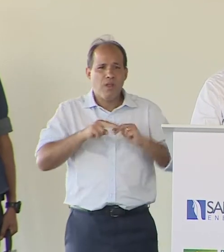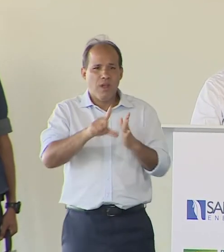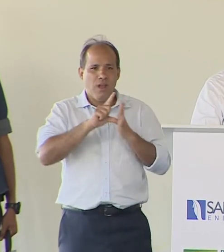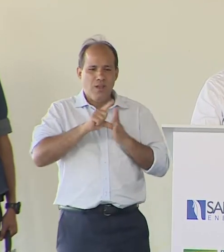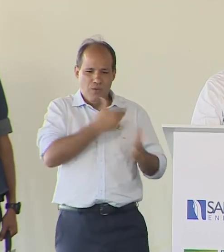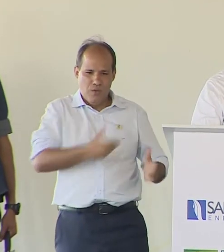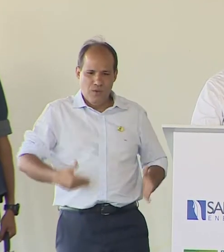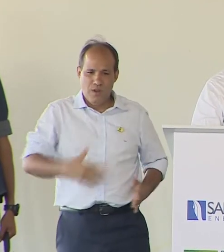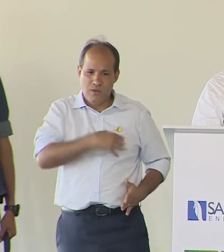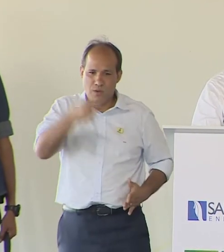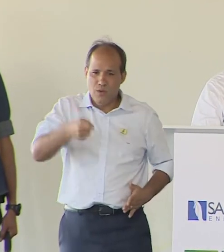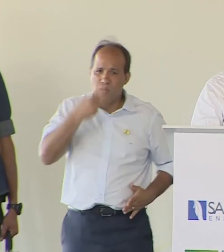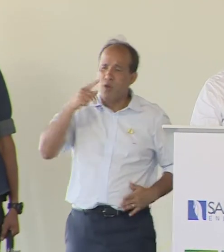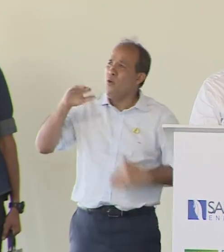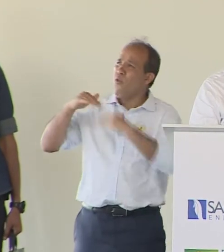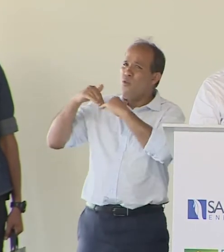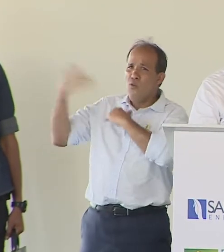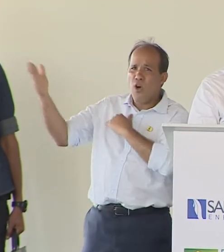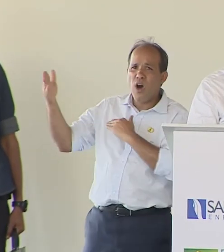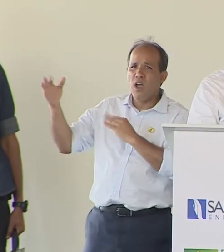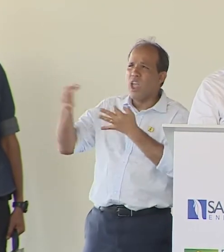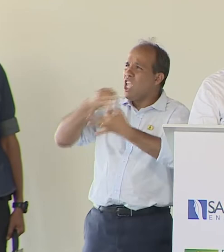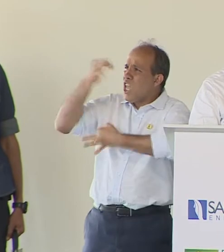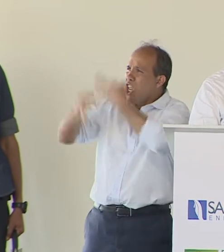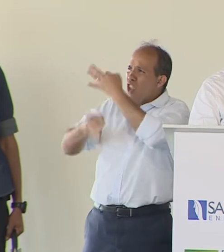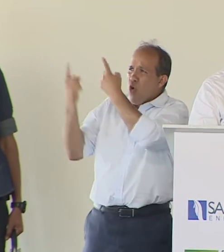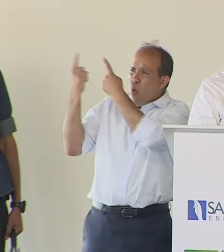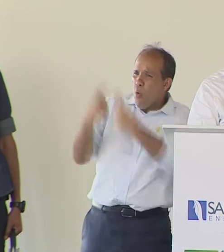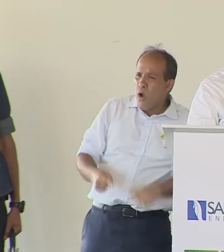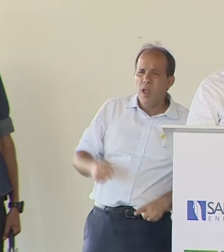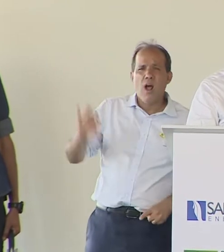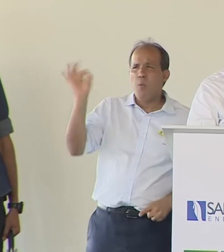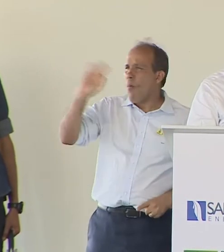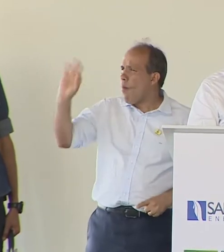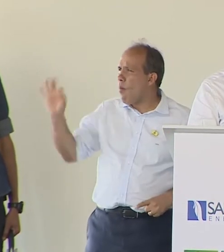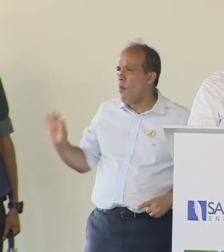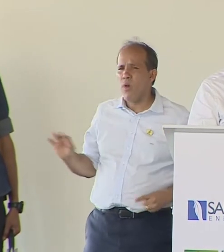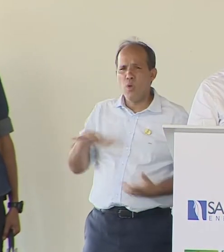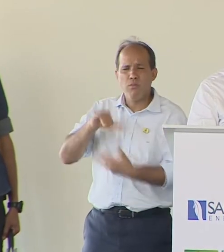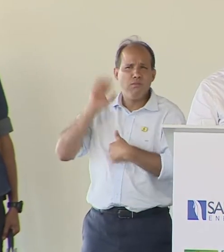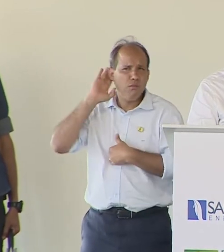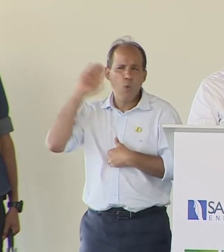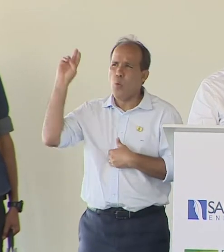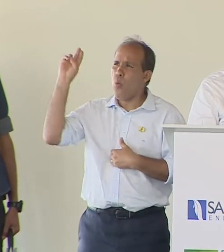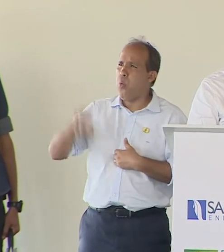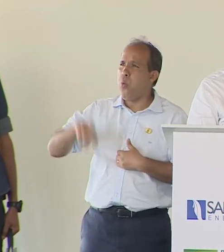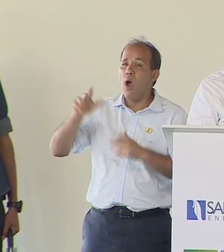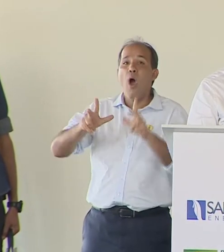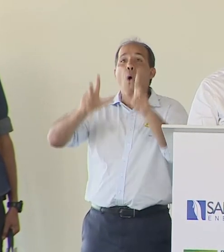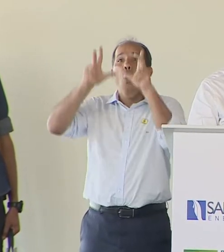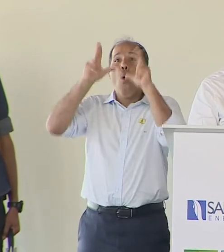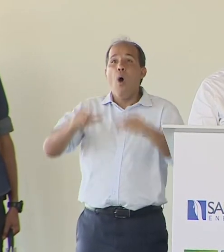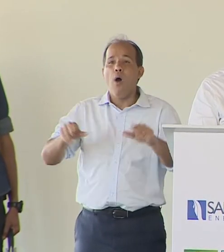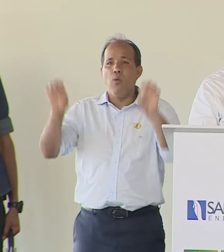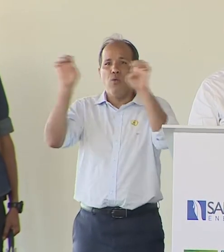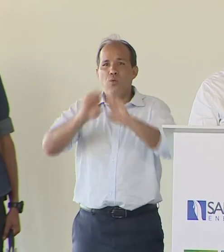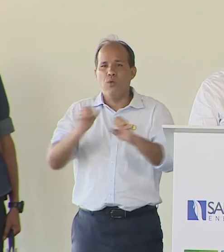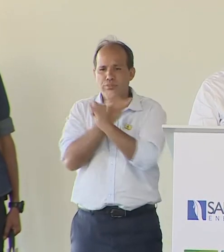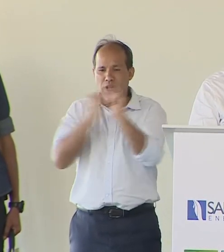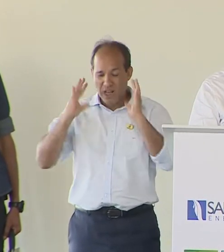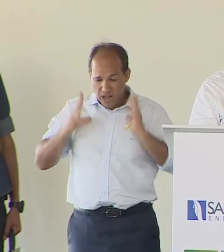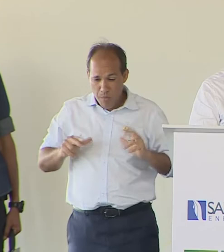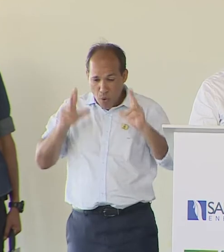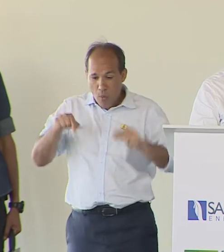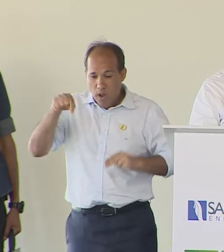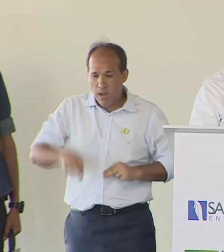pouco, as críticas que vêm de fora. Ninguém no mundo, eu desconheço, tem fontes de energia limpas como nós